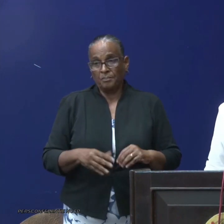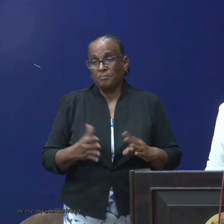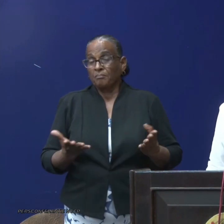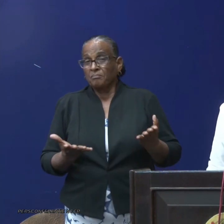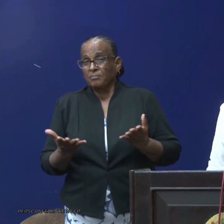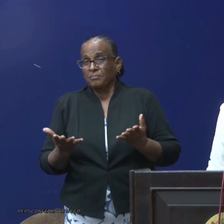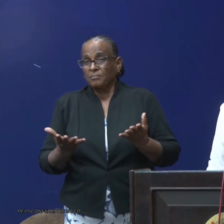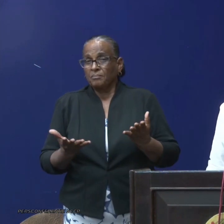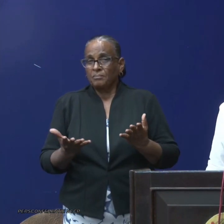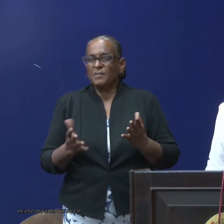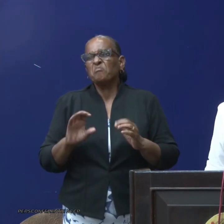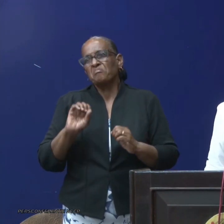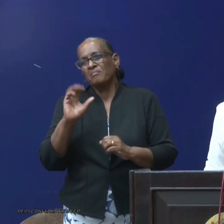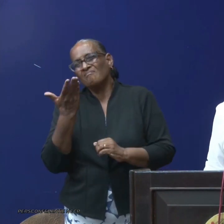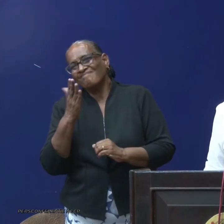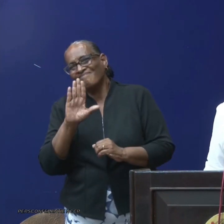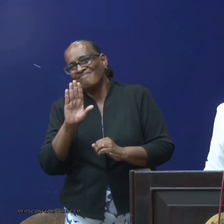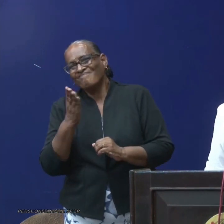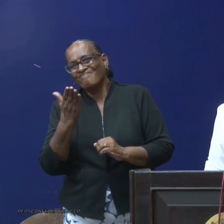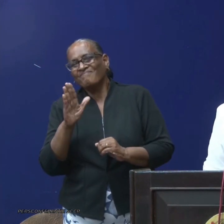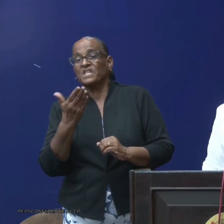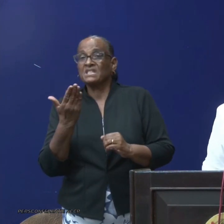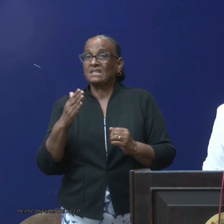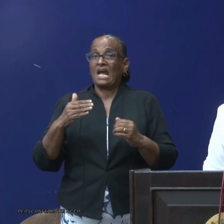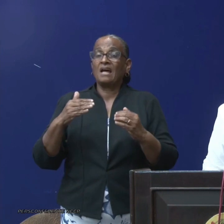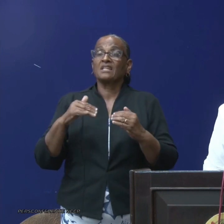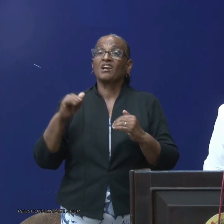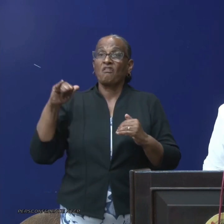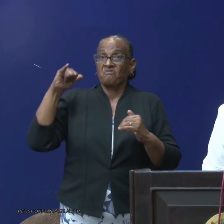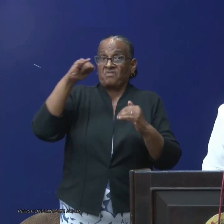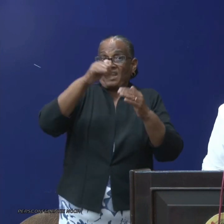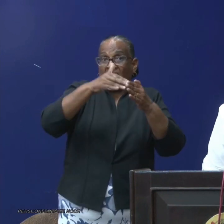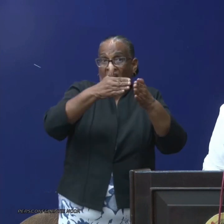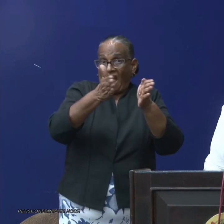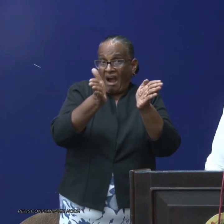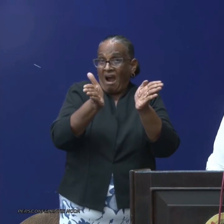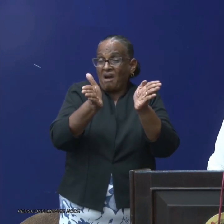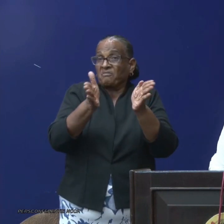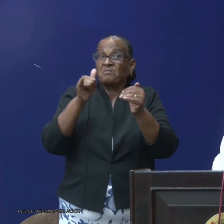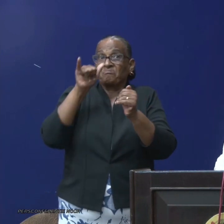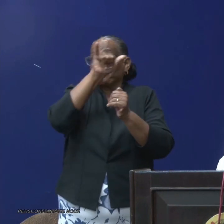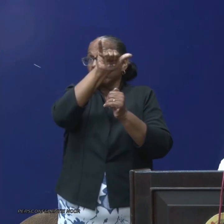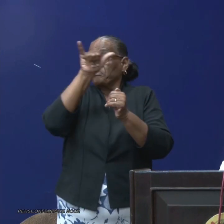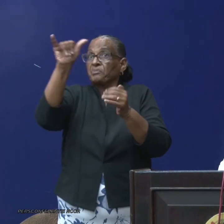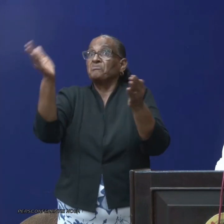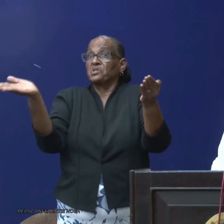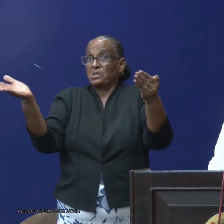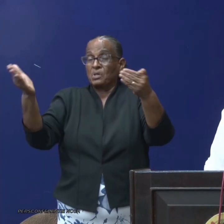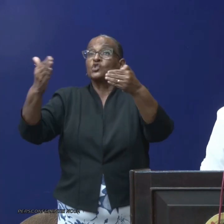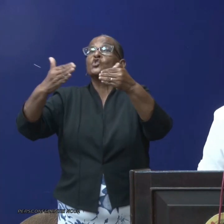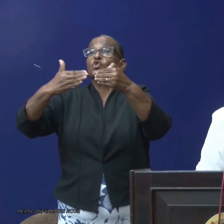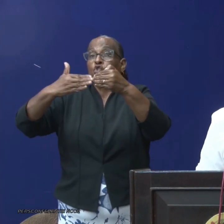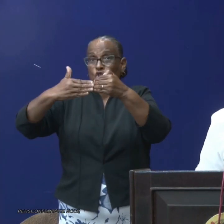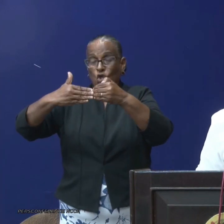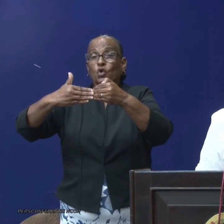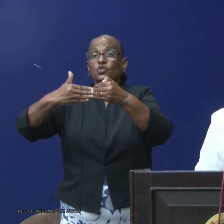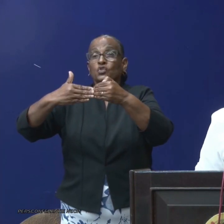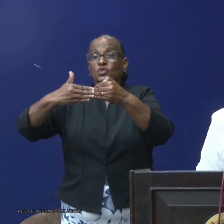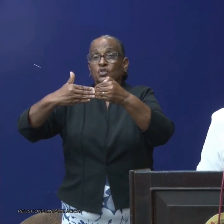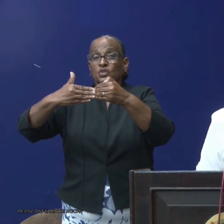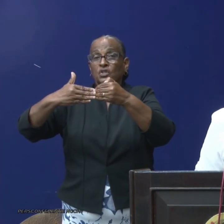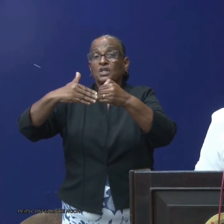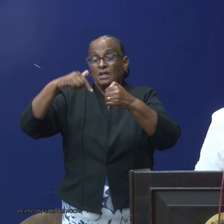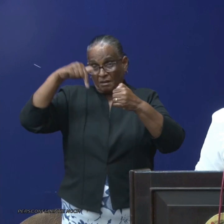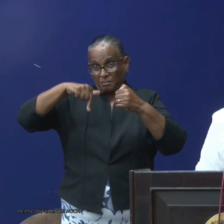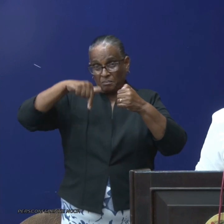Vanwege het feit dat er mogelijk ook andere airports de deur zullen sluiten, is deze gelegenheid geboden voor al de mensen,